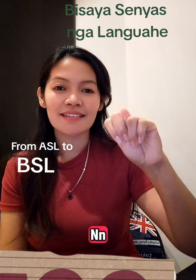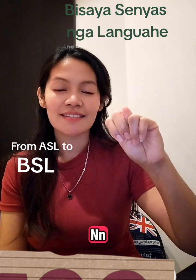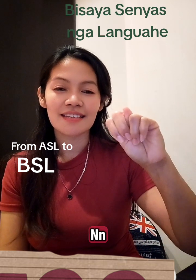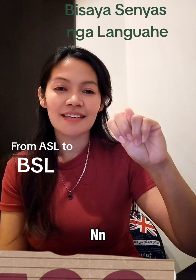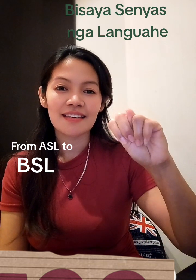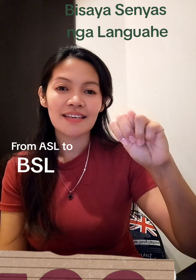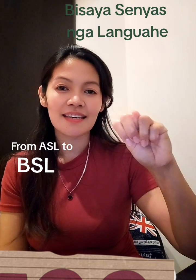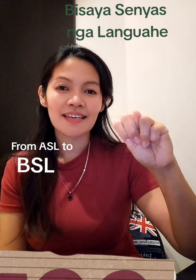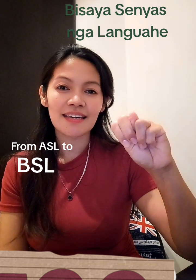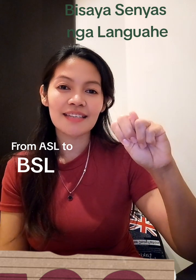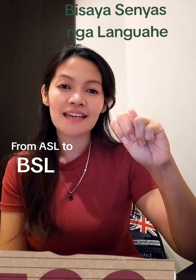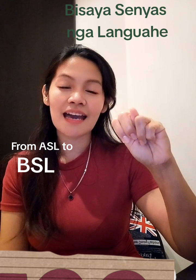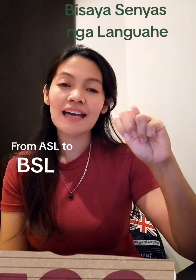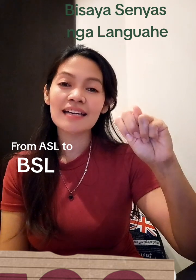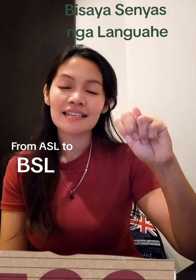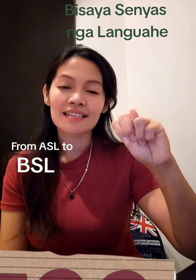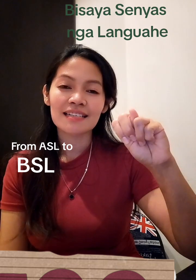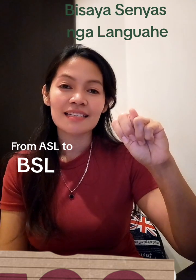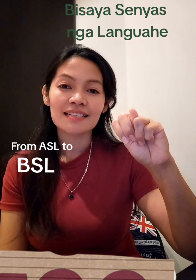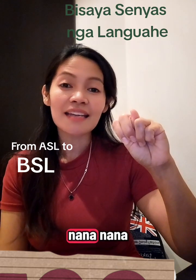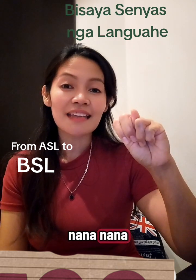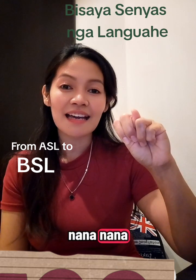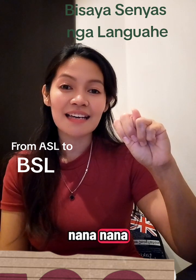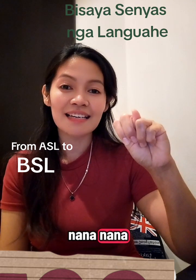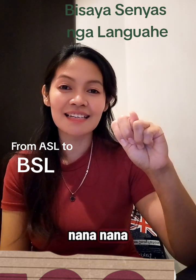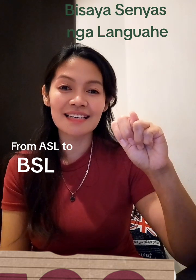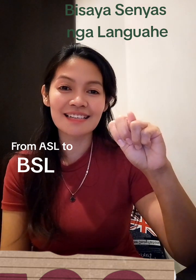N nga nana.